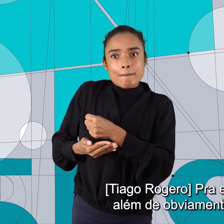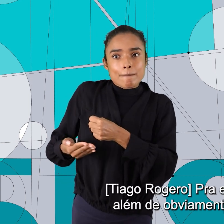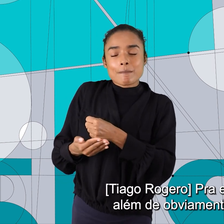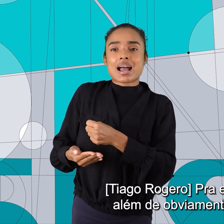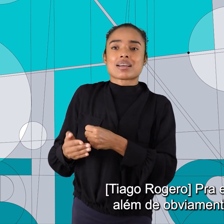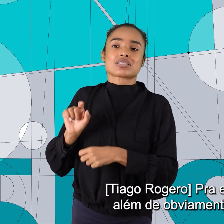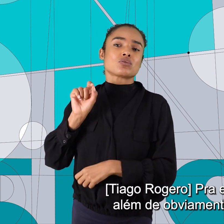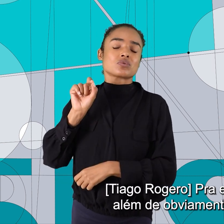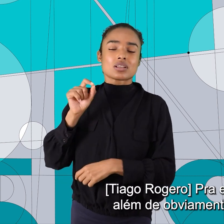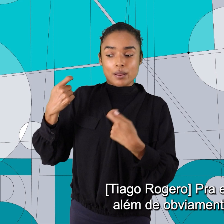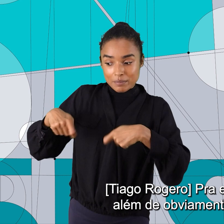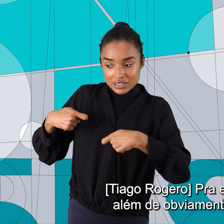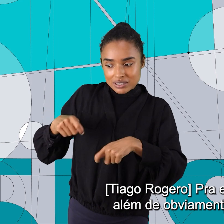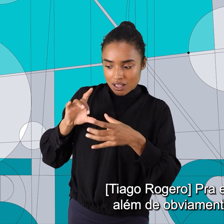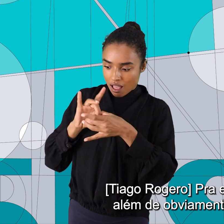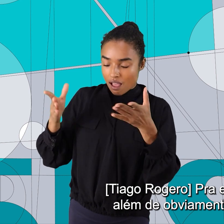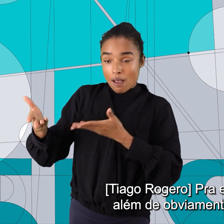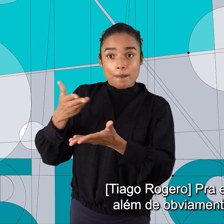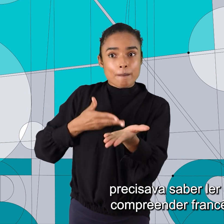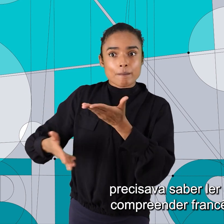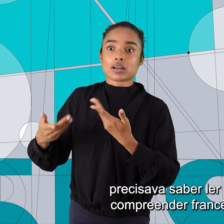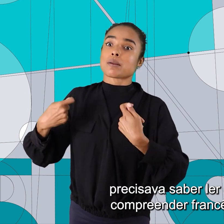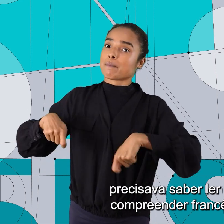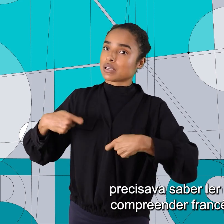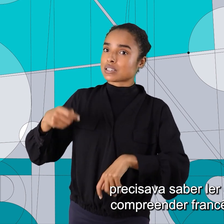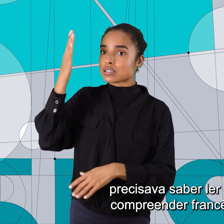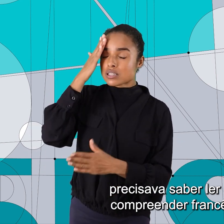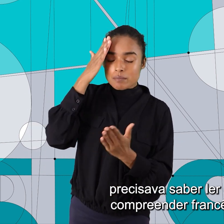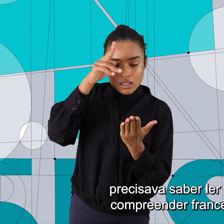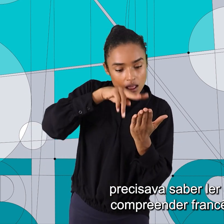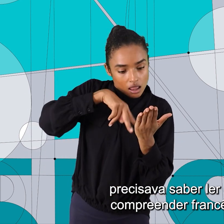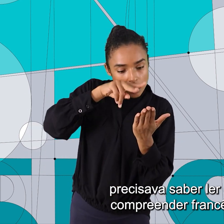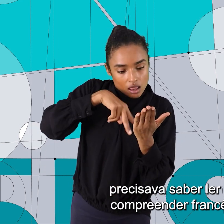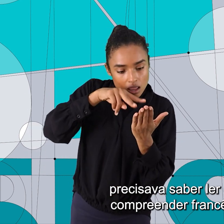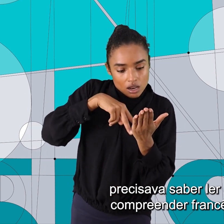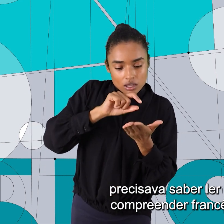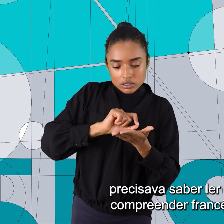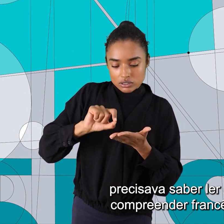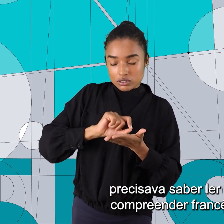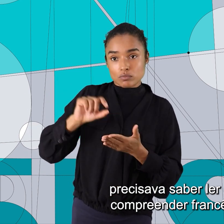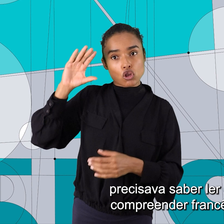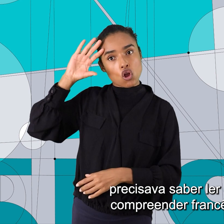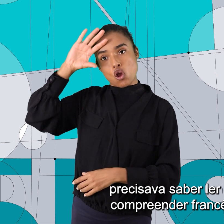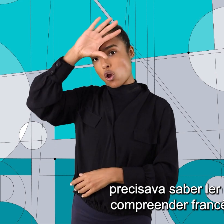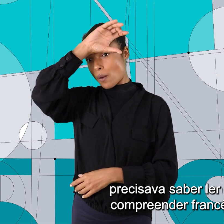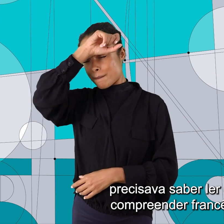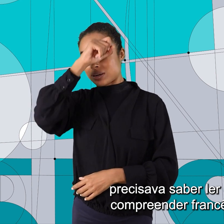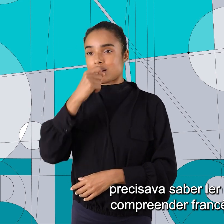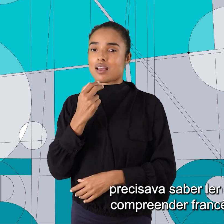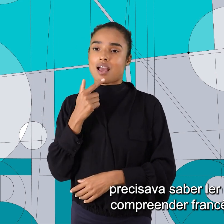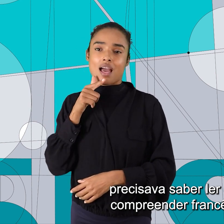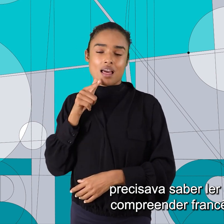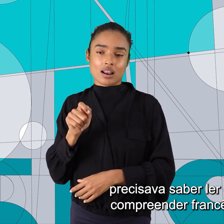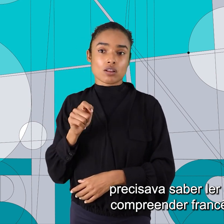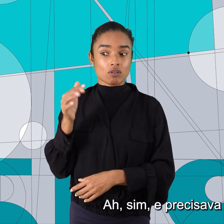Para entrar nelas, além de obviamente ser livre, precisava saber ler e escrever, compreender francês e